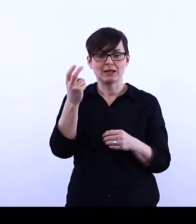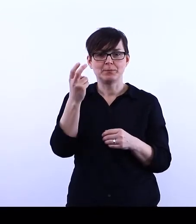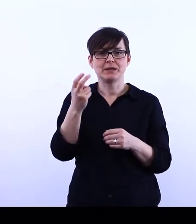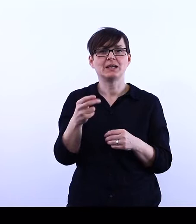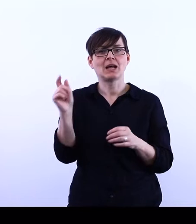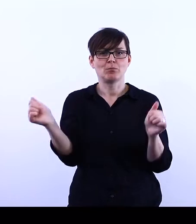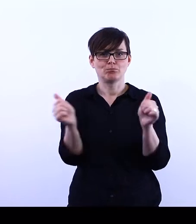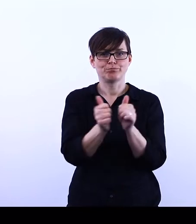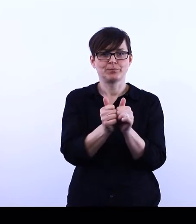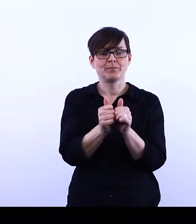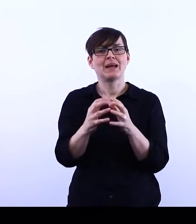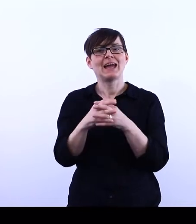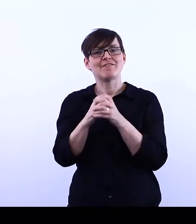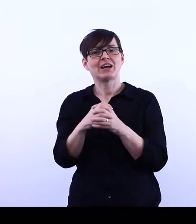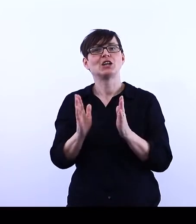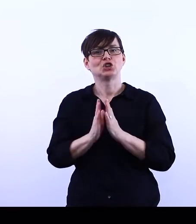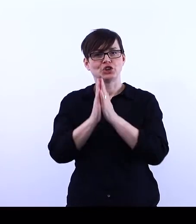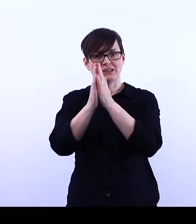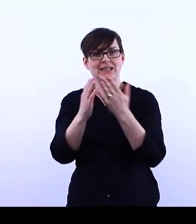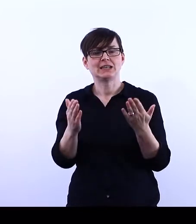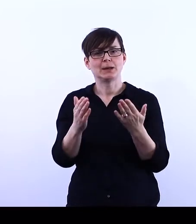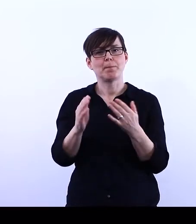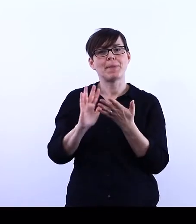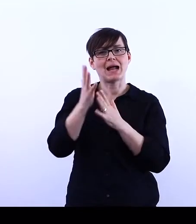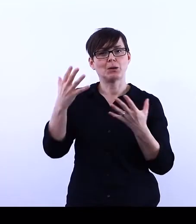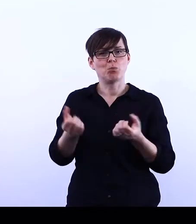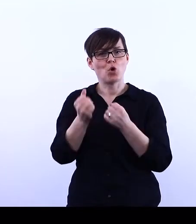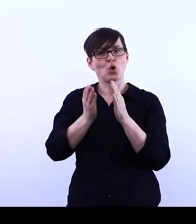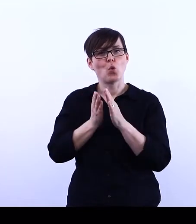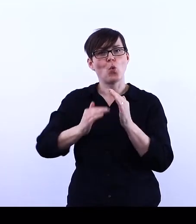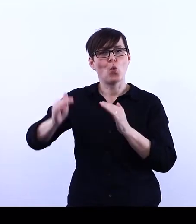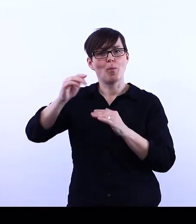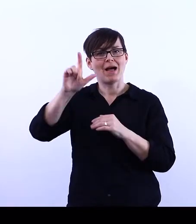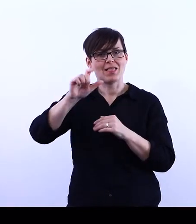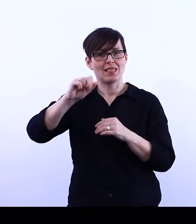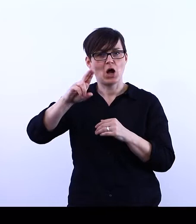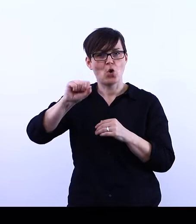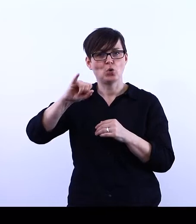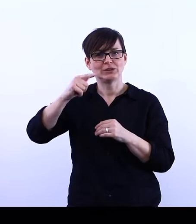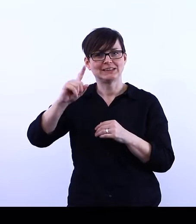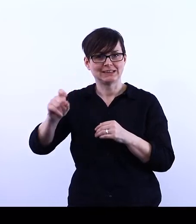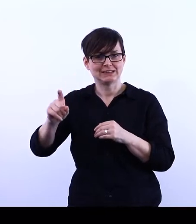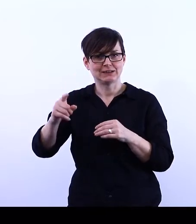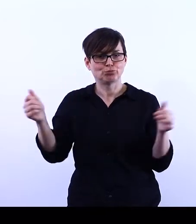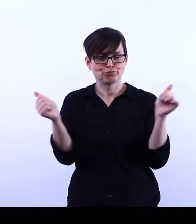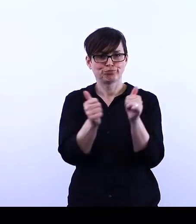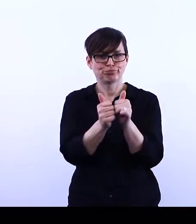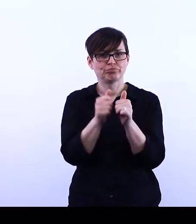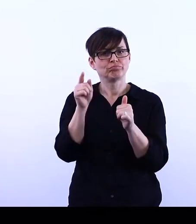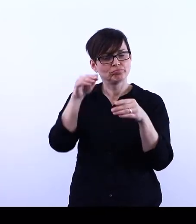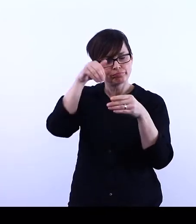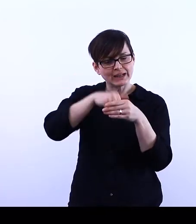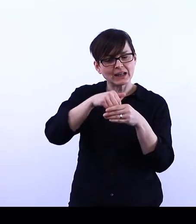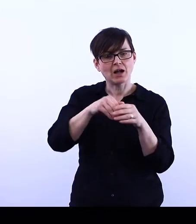Kirche in Berlin-Brandenburg-Oberlausitz, das sieht man unten, die sich vor allem sehr inhaltlich auch mit digitalen Formaten beschäftigen,